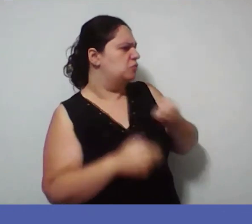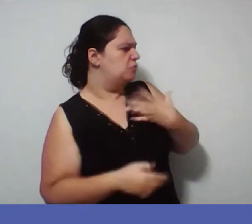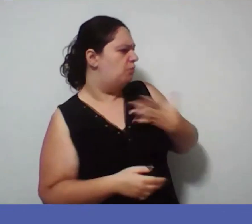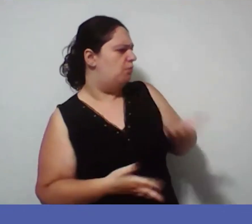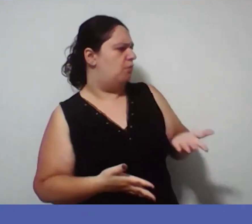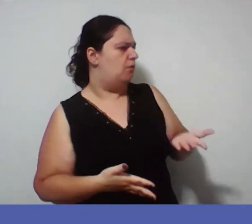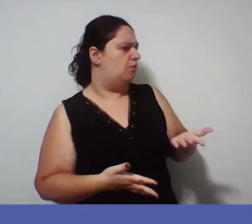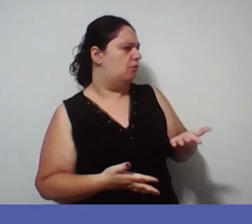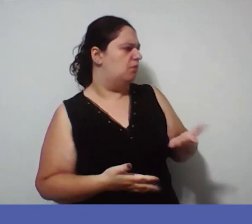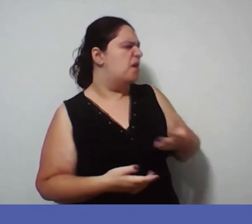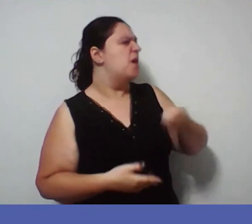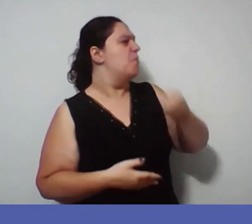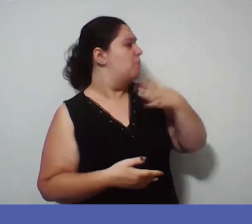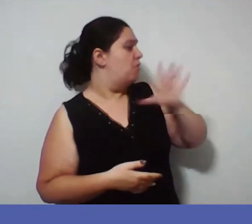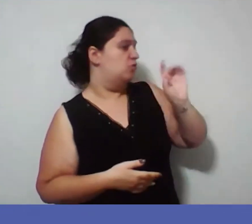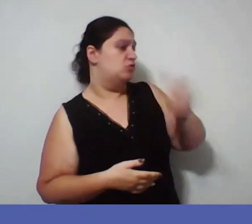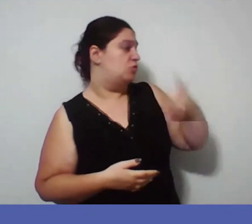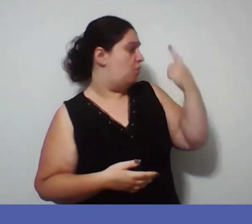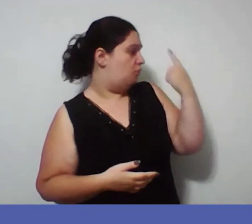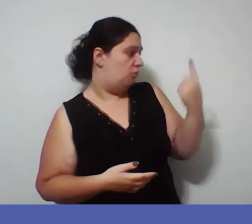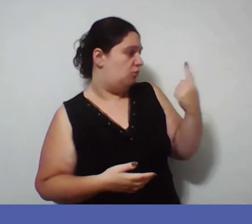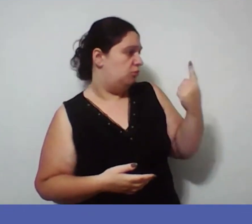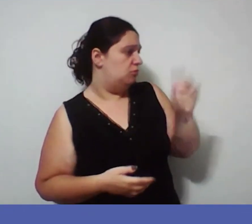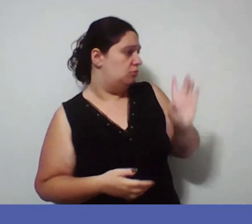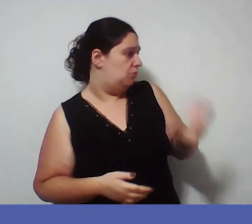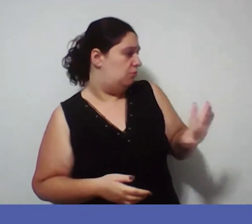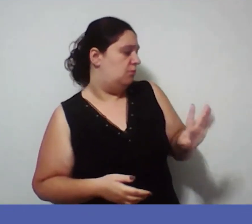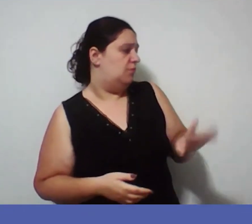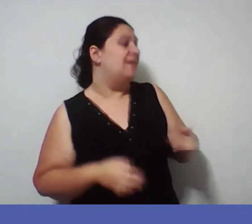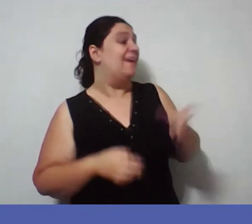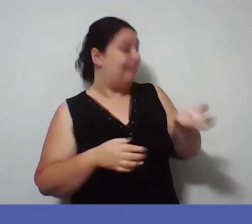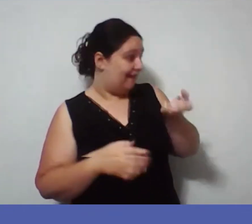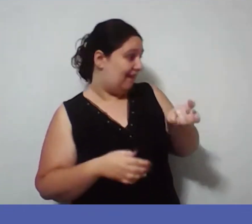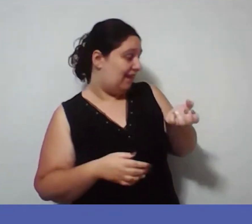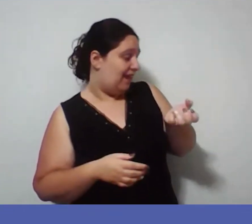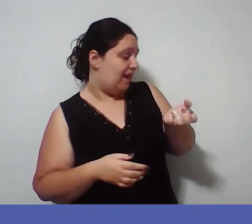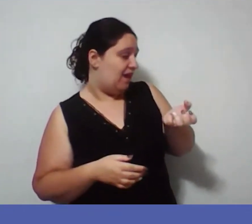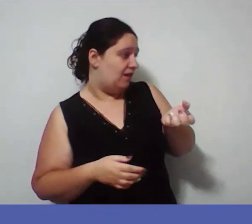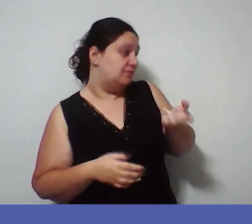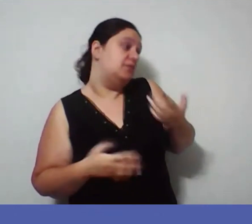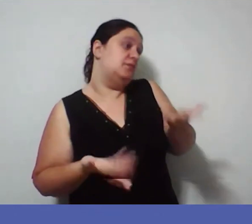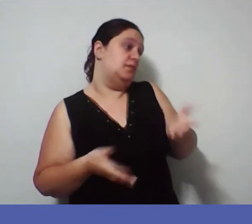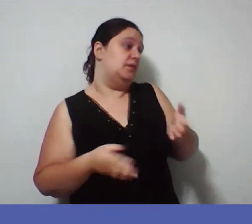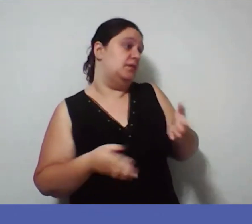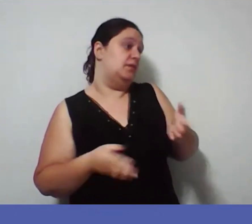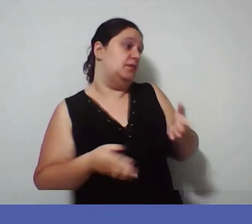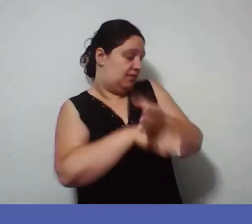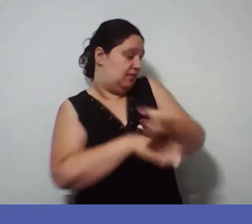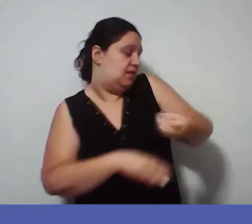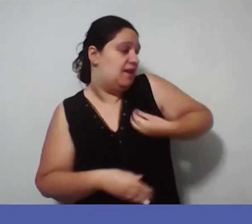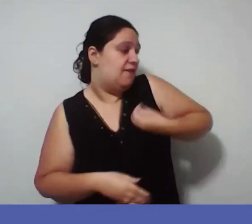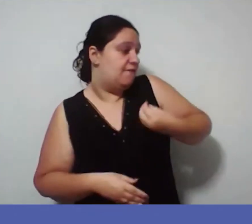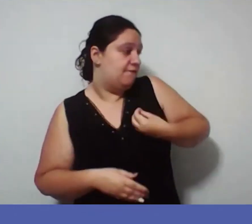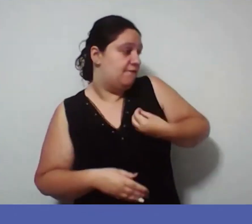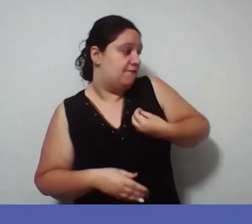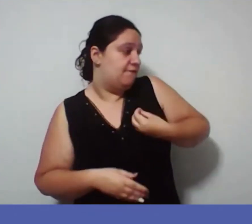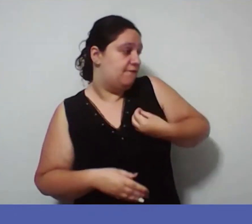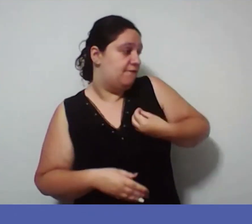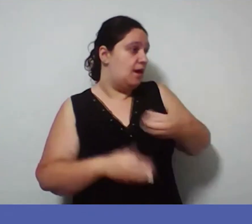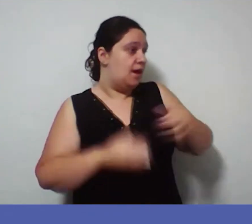Bom, só existe um. Se queres, porém, entrar na vida, guarda os